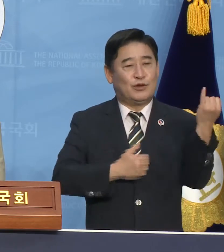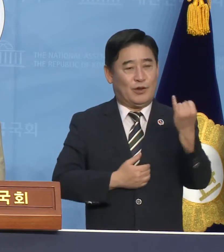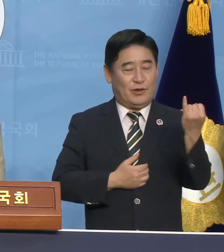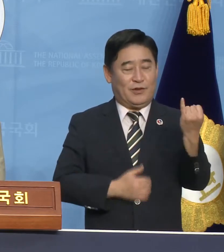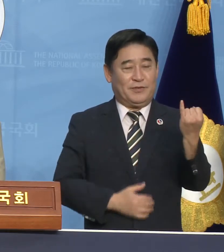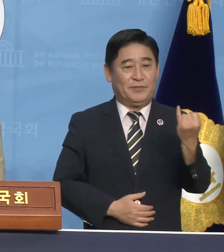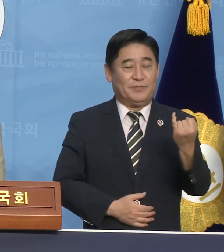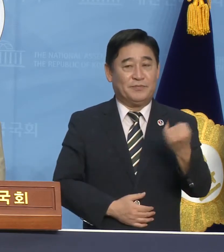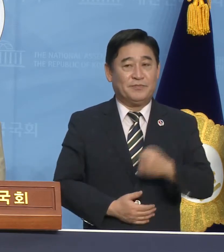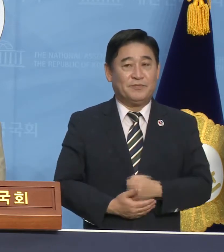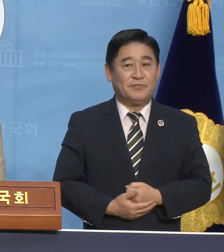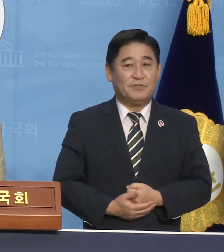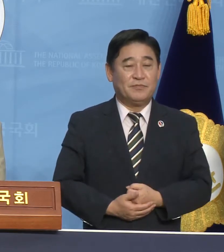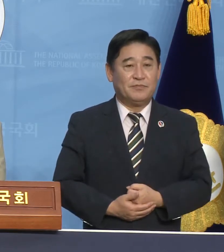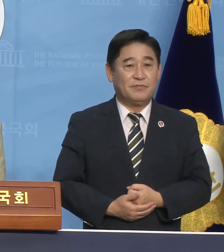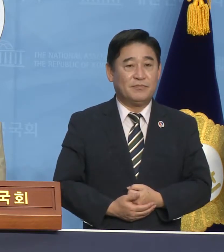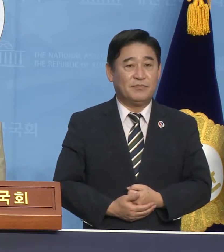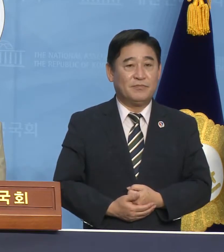여성이라는 사실.